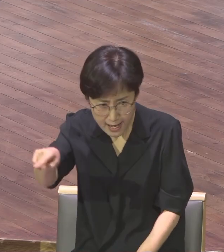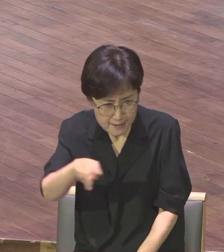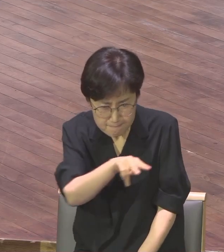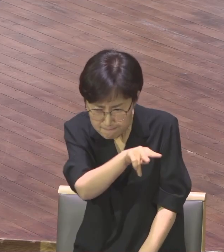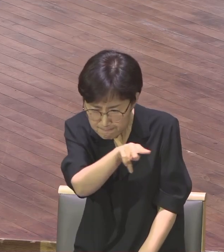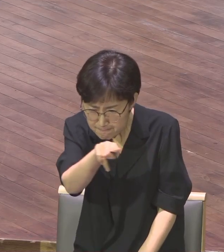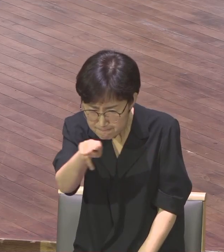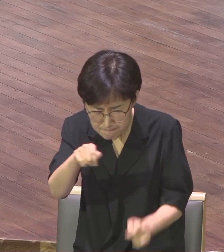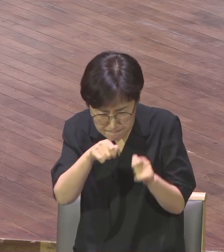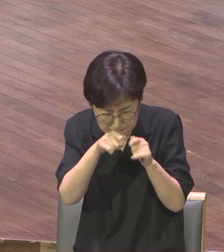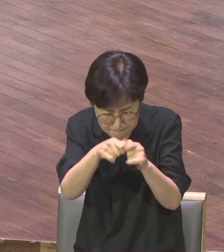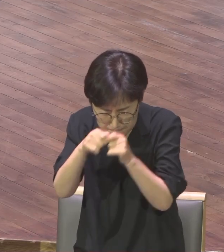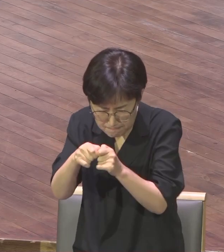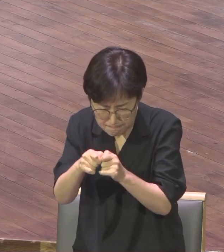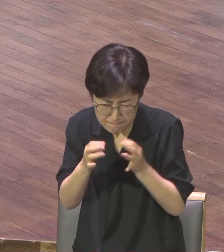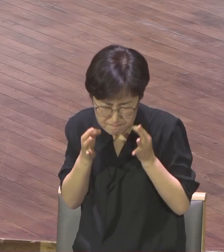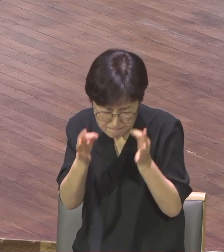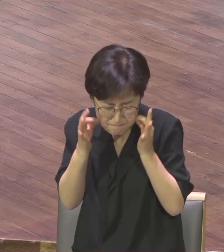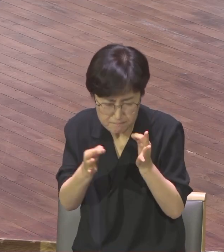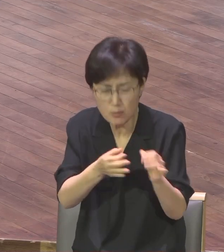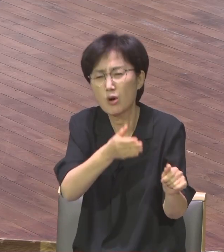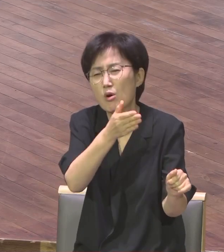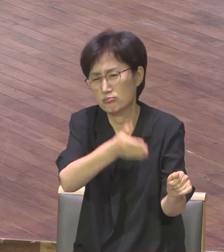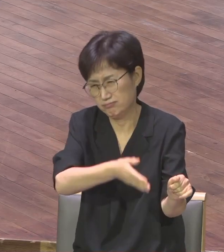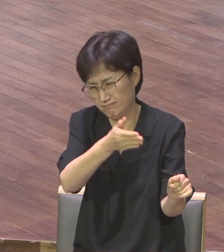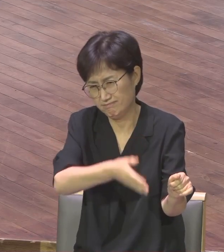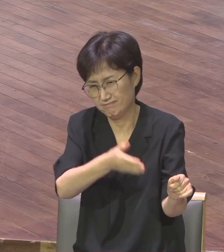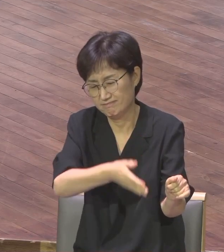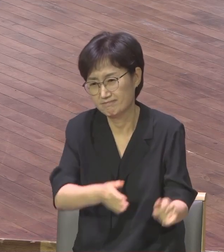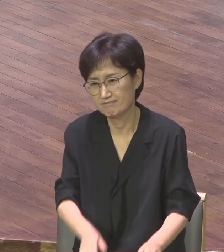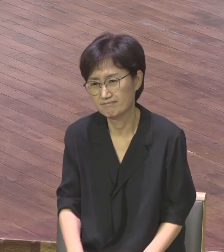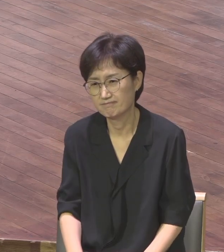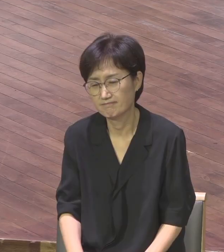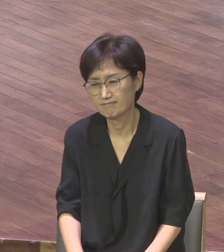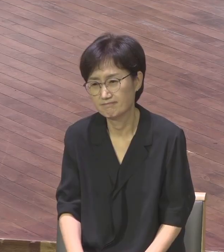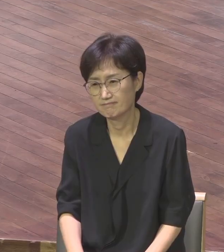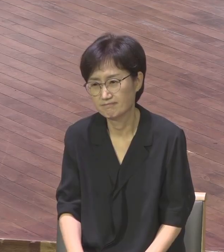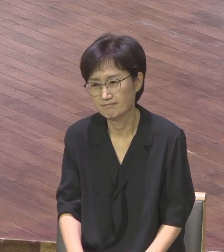해서 사역해라, 그렇게 강조를 하고 있습니다.